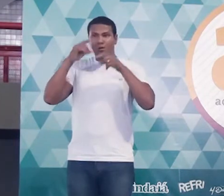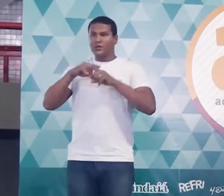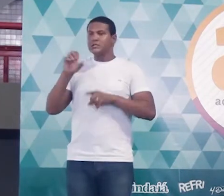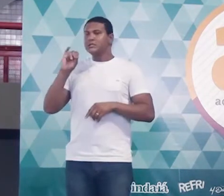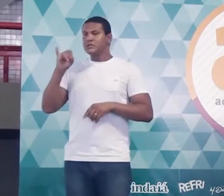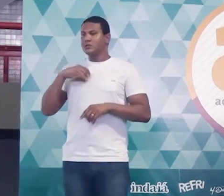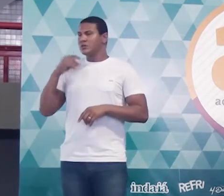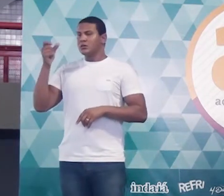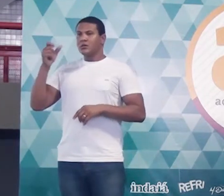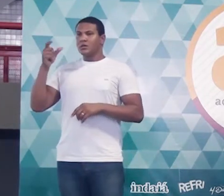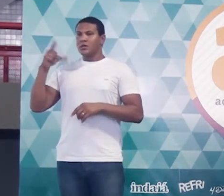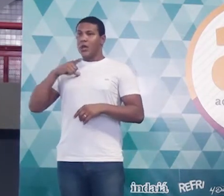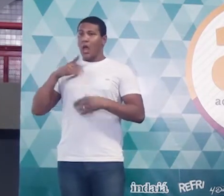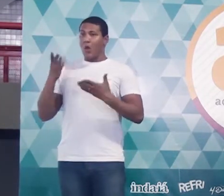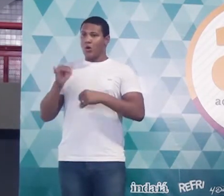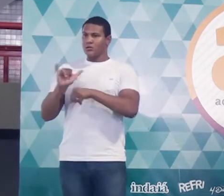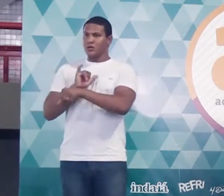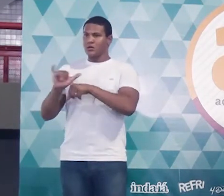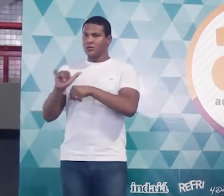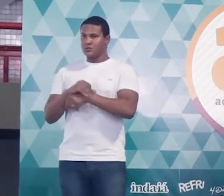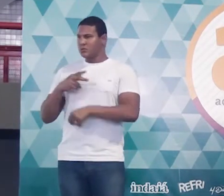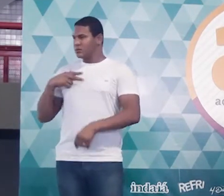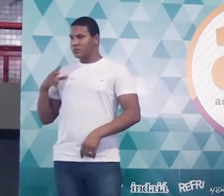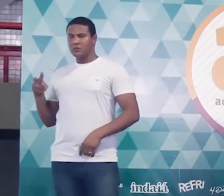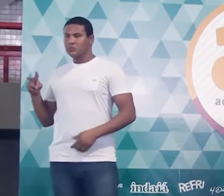formadas por